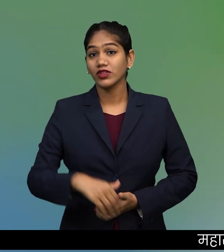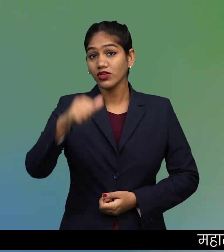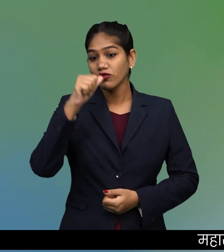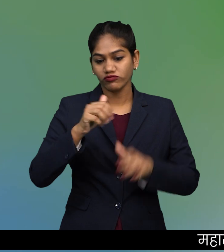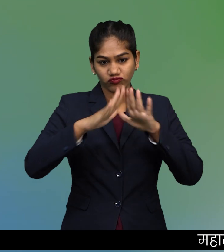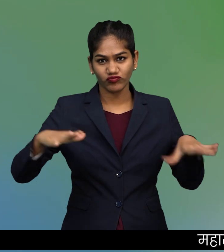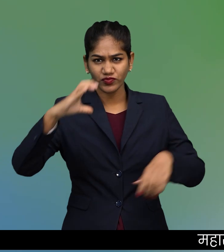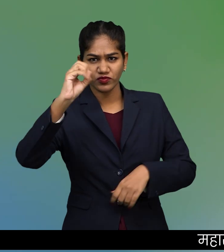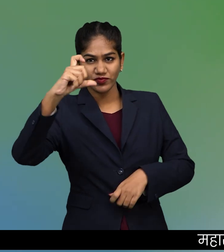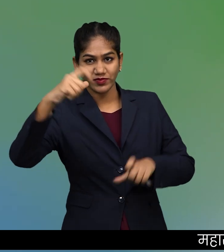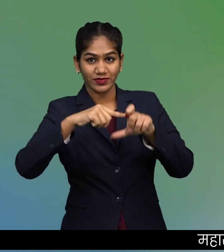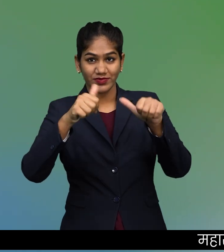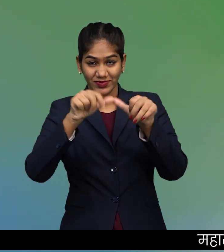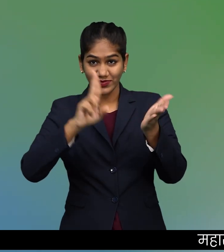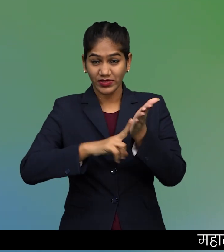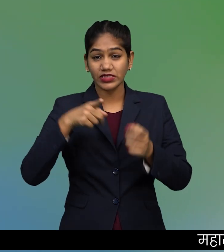महासागराची क्षारता.